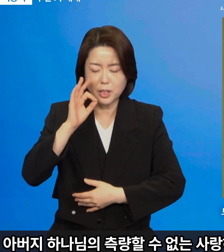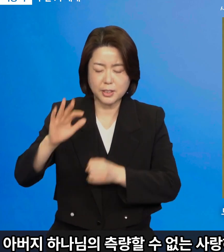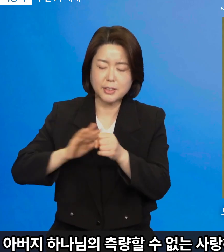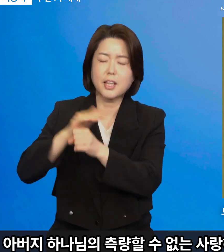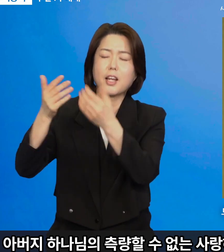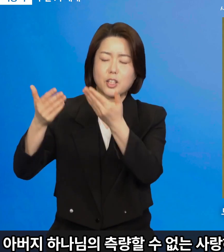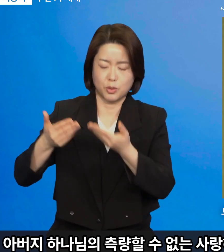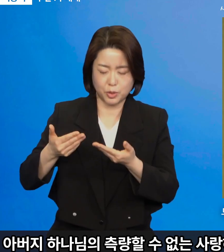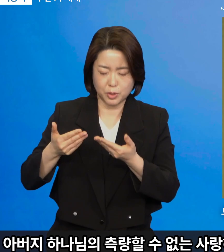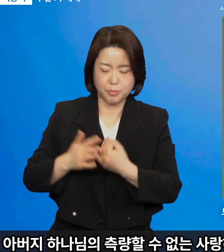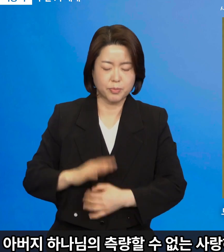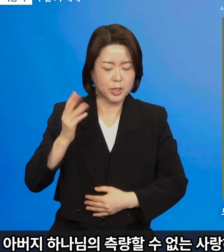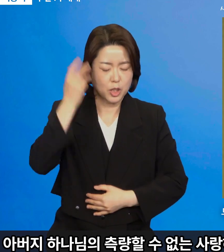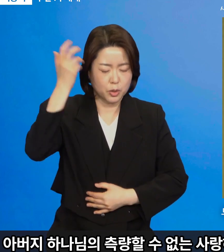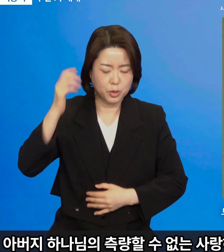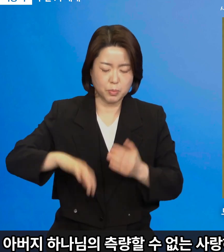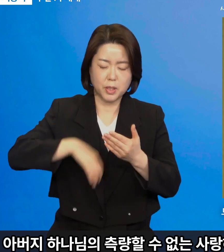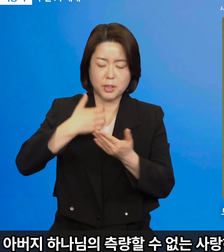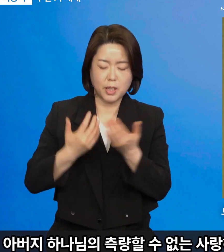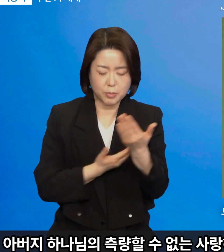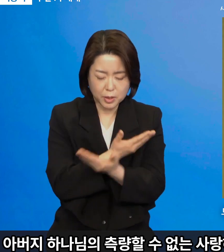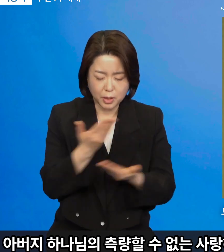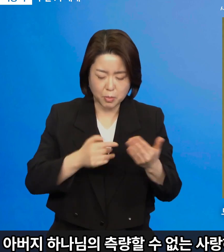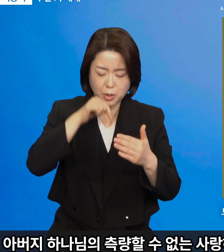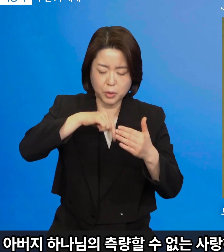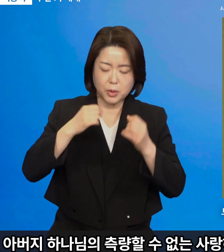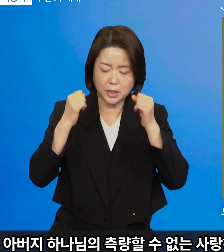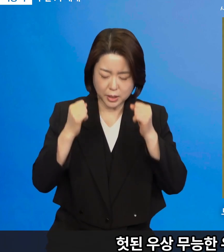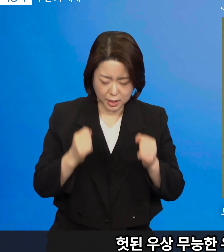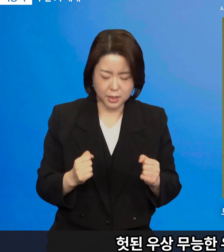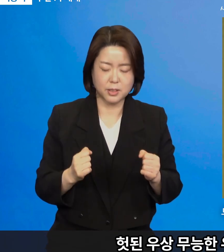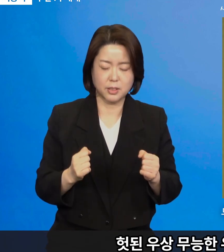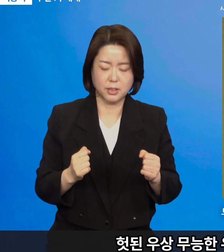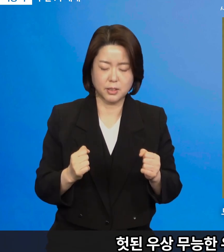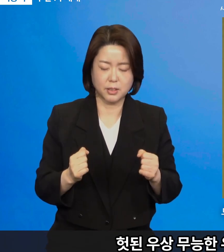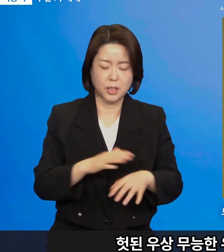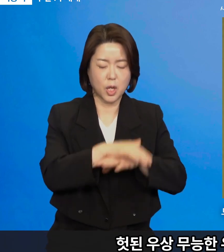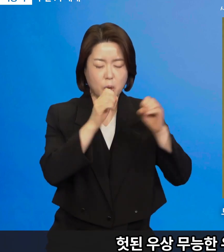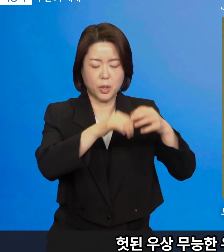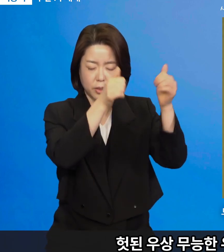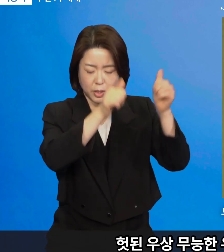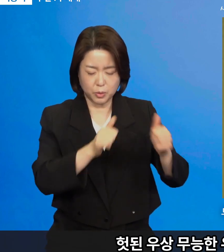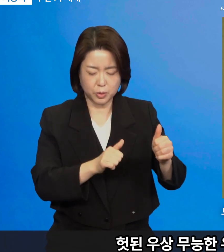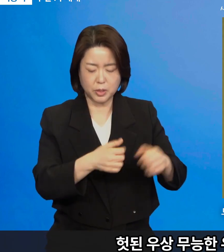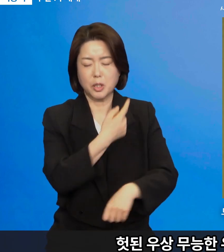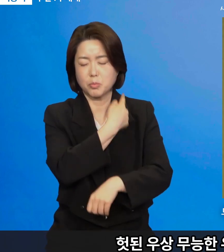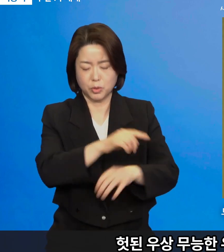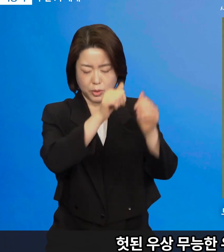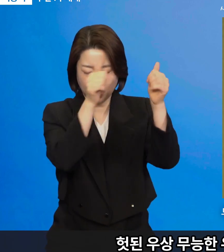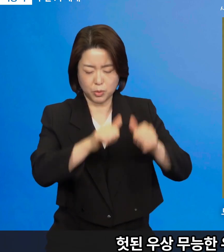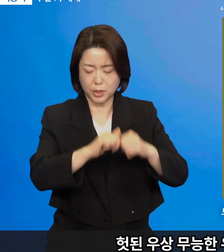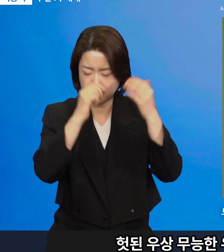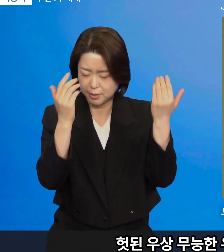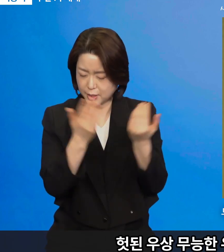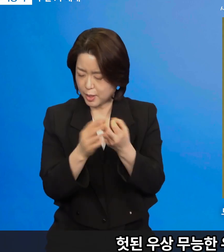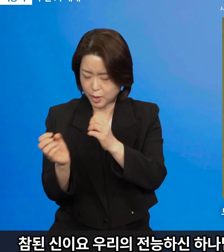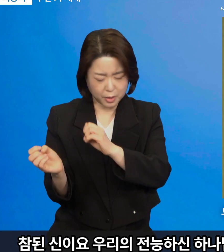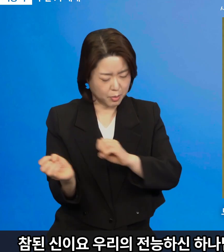사랑하심과 성령님의 감화감동 내주하심이 헛된 우상, 무능한 우상을 다